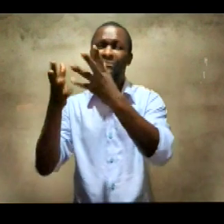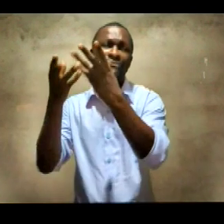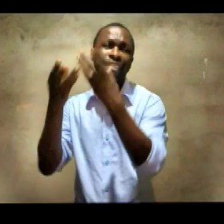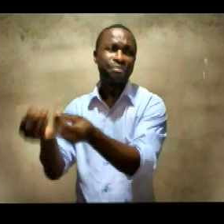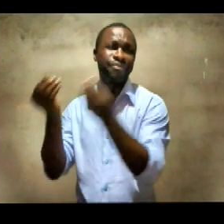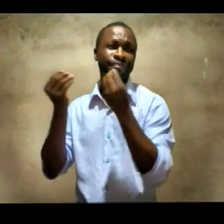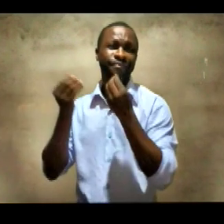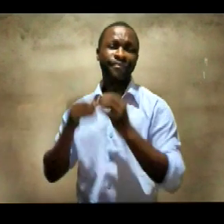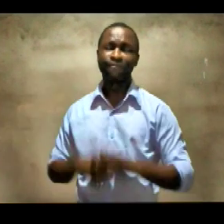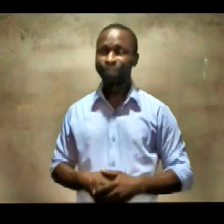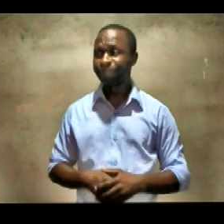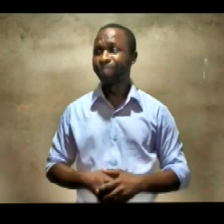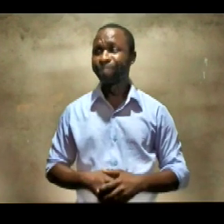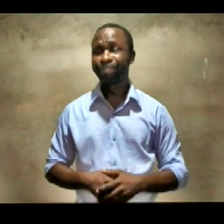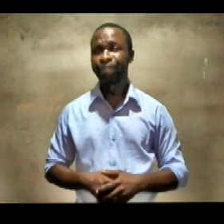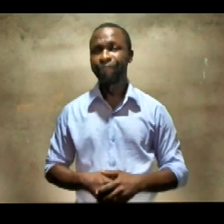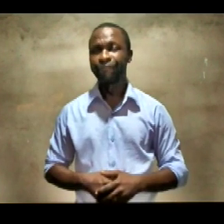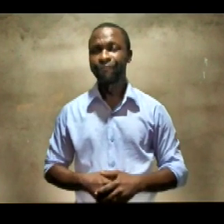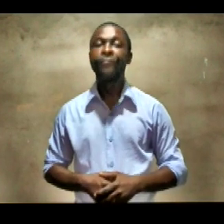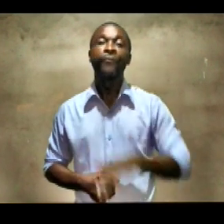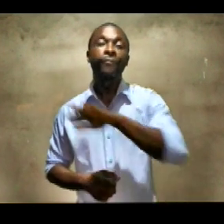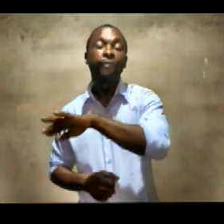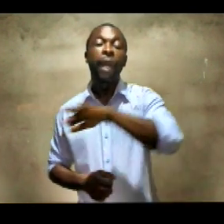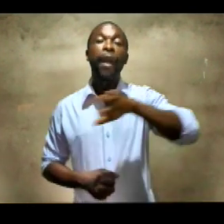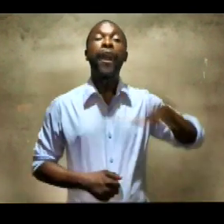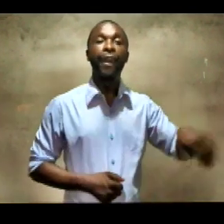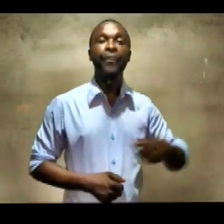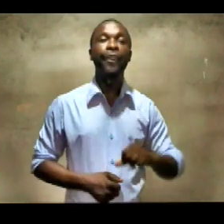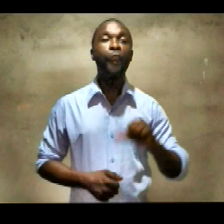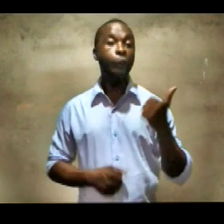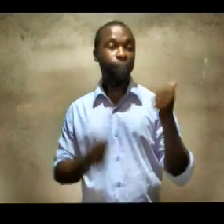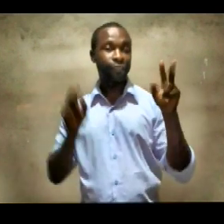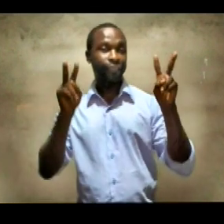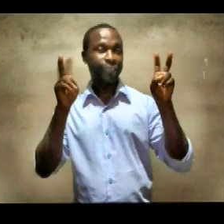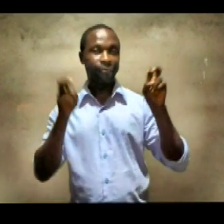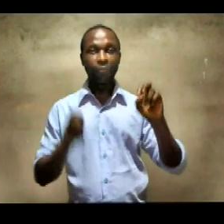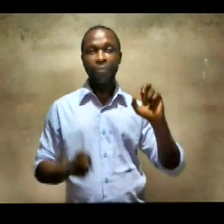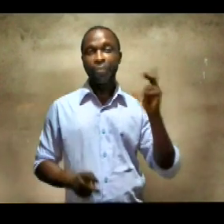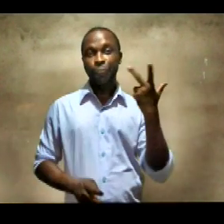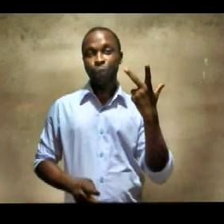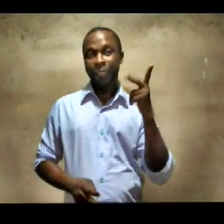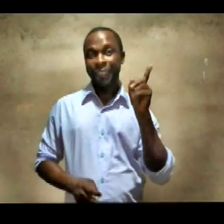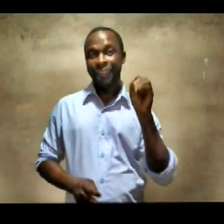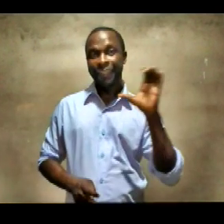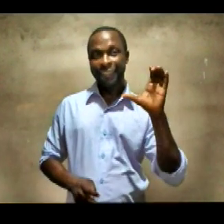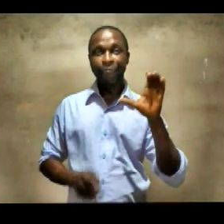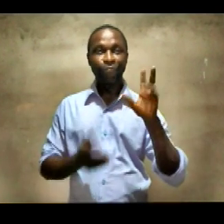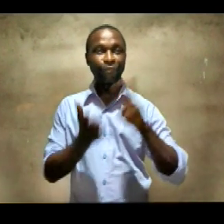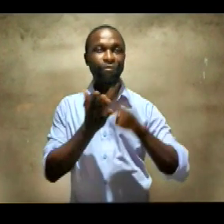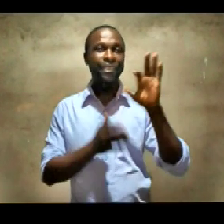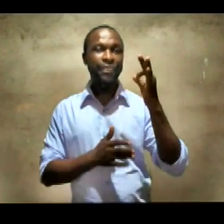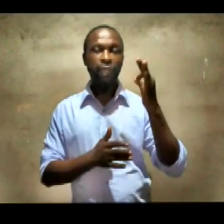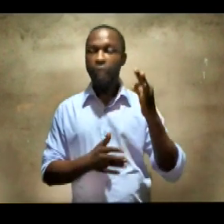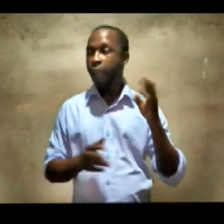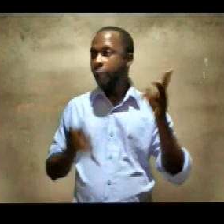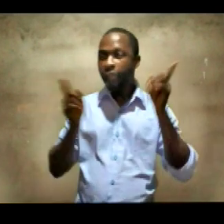km. Ouvrons à présent le dossier du 20h30 pour aller vivre le quotidien des personnes handicapées